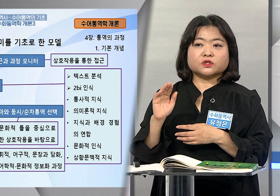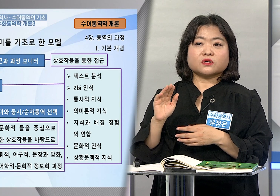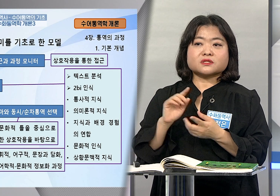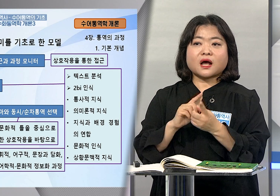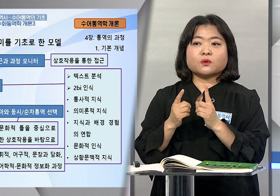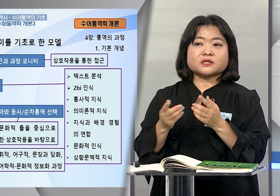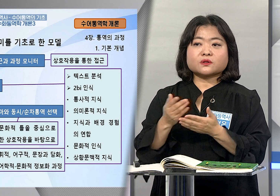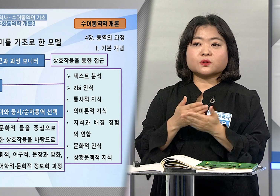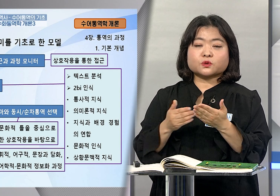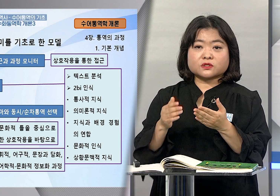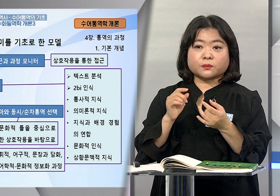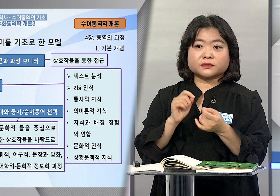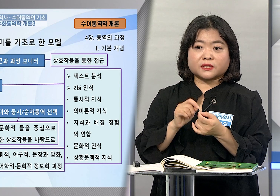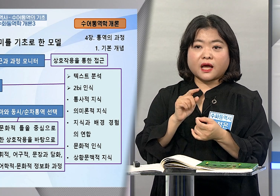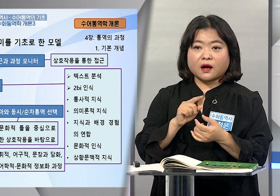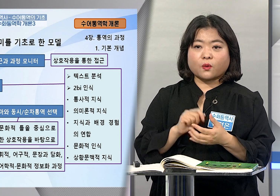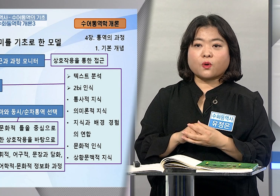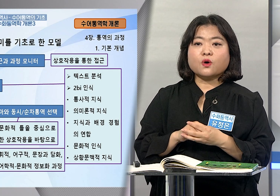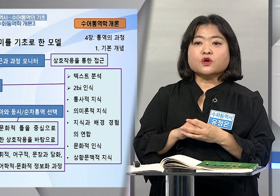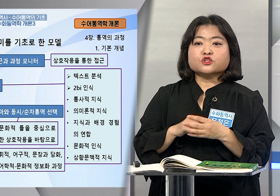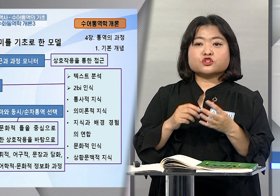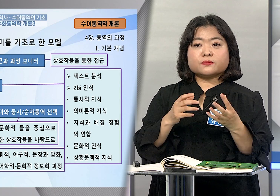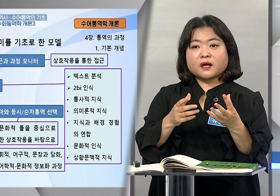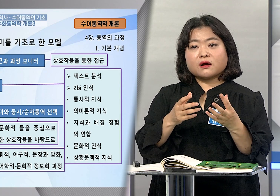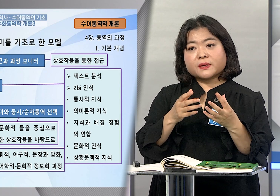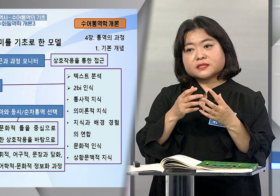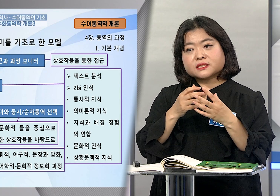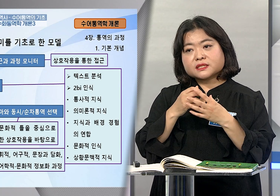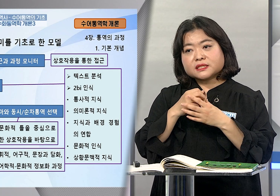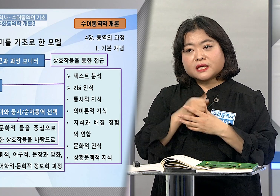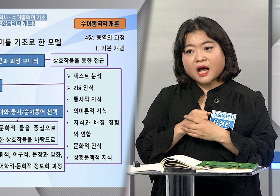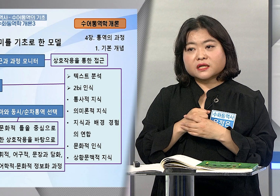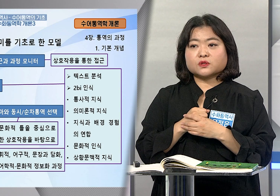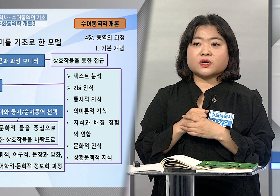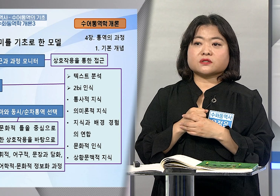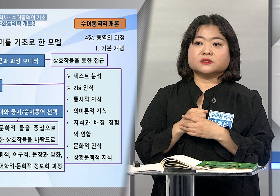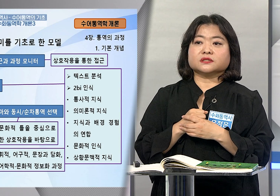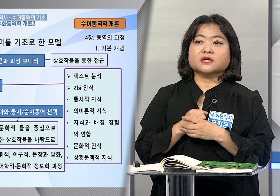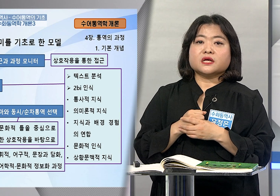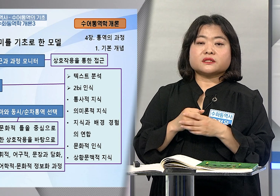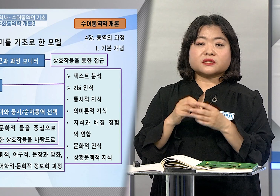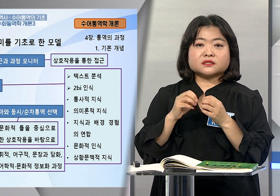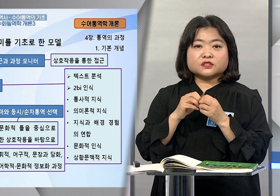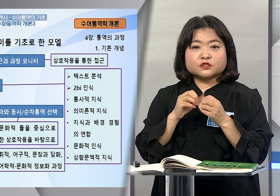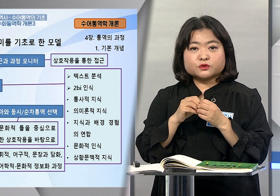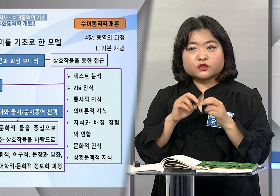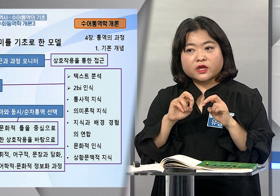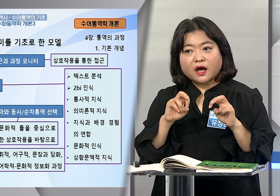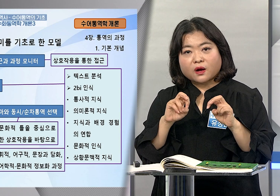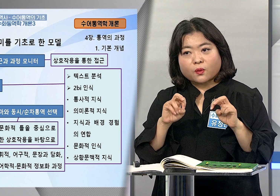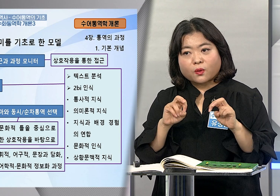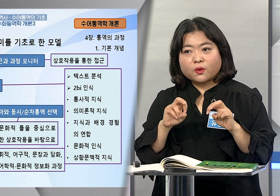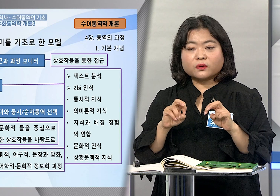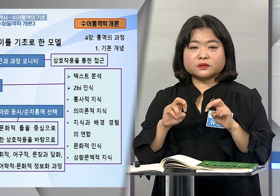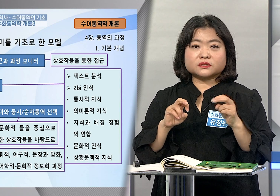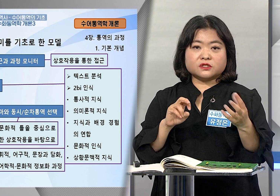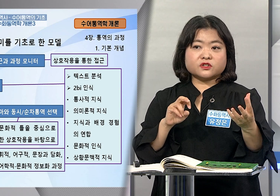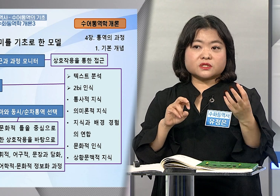모니터는 상호작용을 통한 접근을 해야 하고 출발어 메시지를 이해하기 위해서는 텍스트를 분석해야 하고 그 들려지는